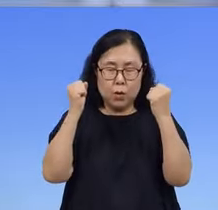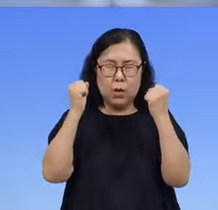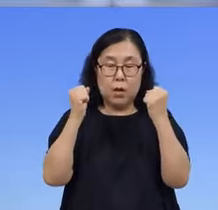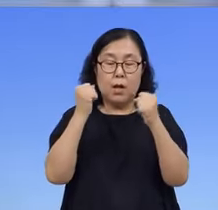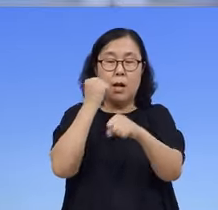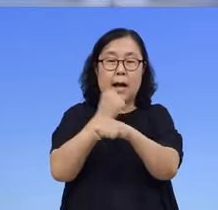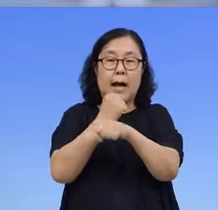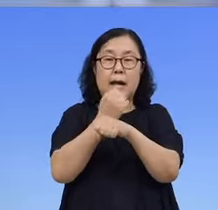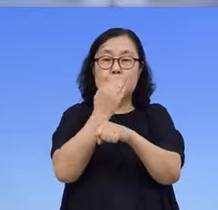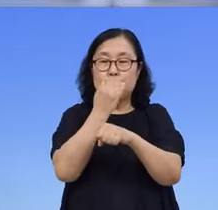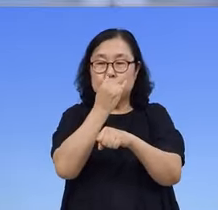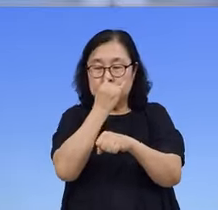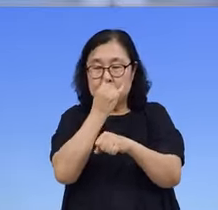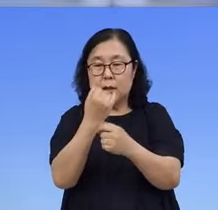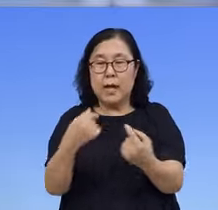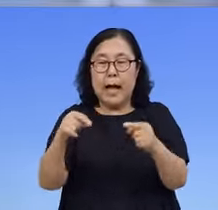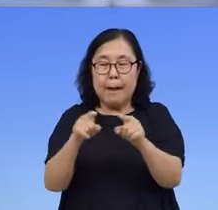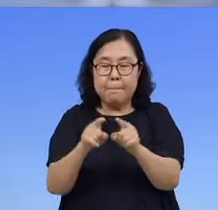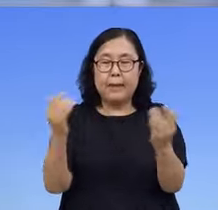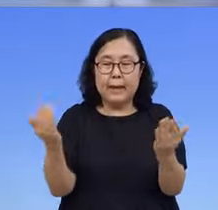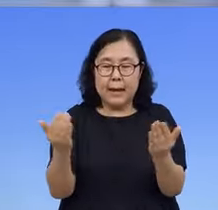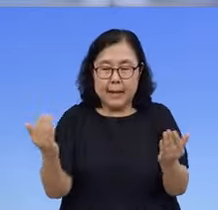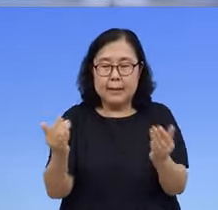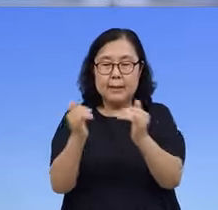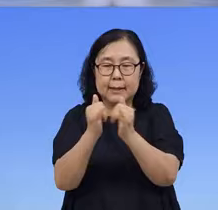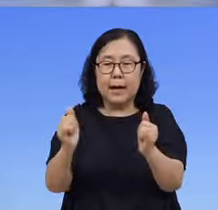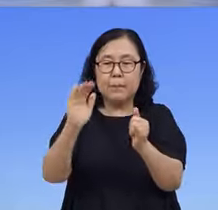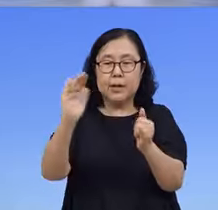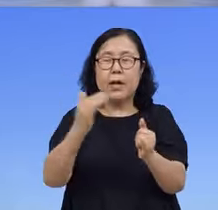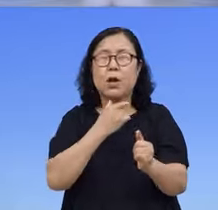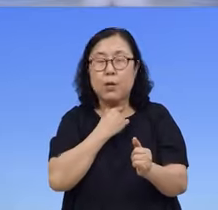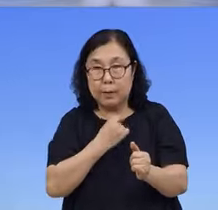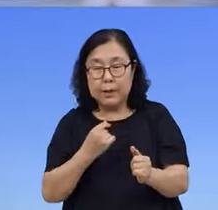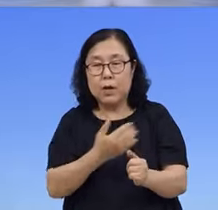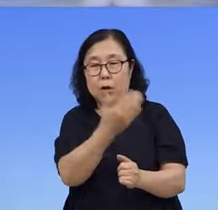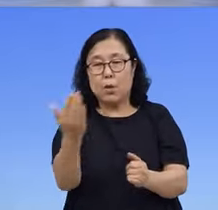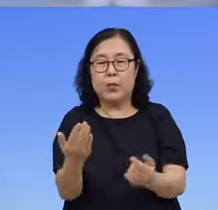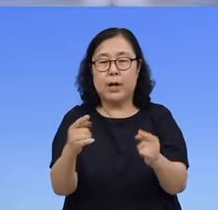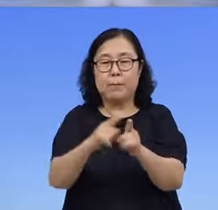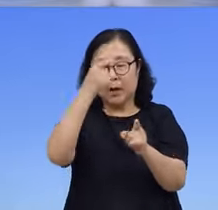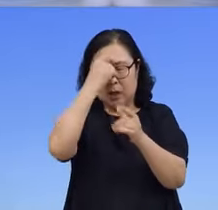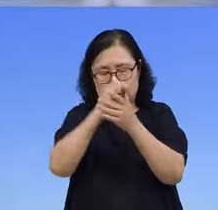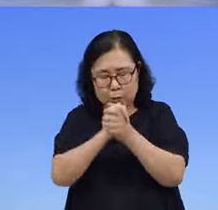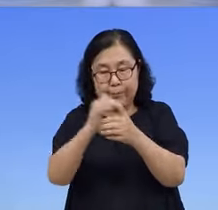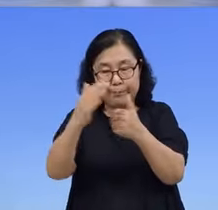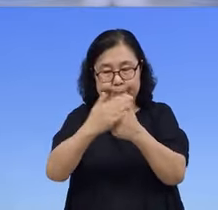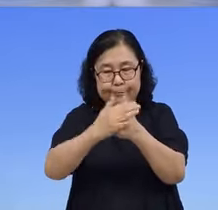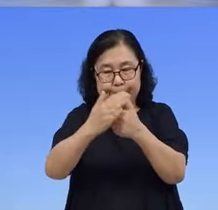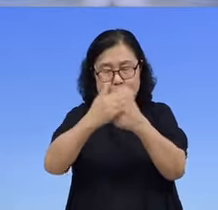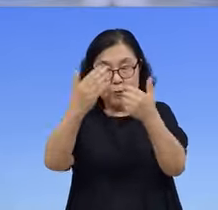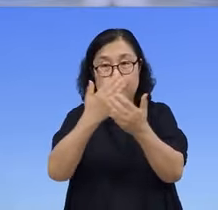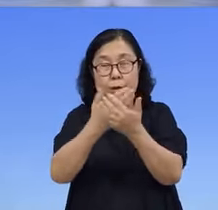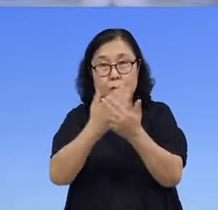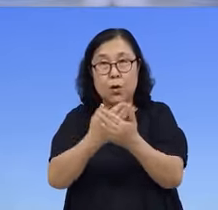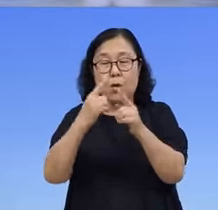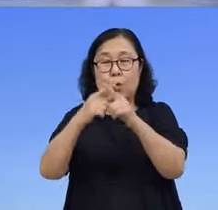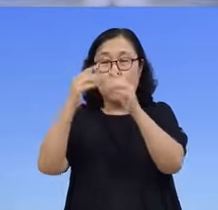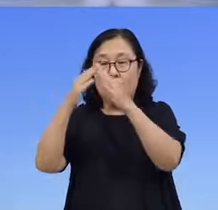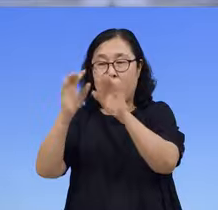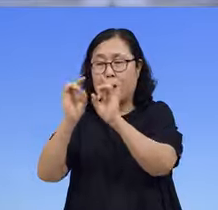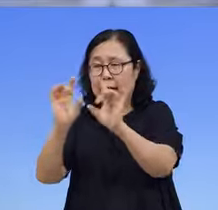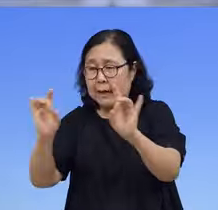이 무브먼트를 해나가는 동력자들이 되기를 원합니다. 여러분 기도해 주시기를 바랍니다. 그래서 더 이상 교회와